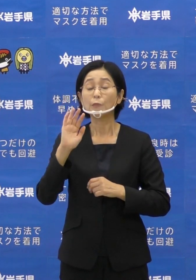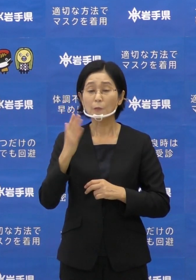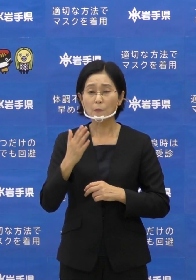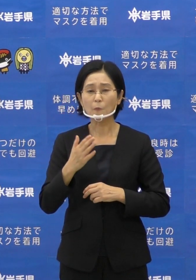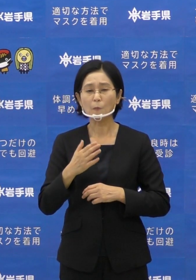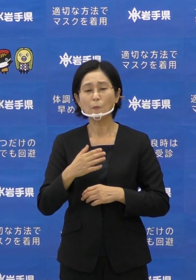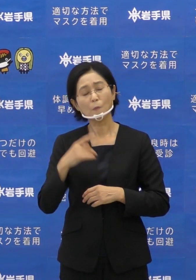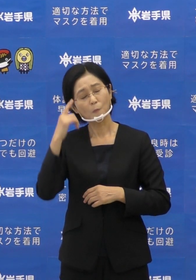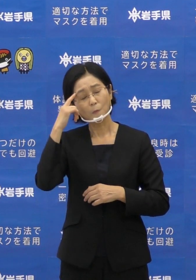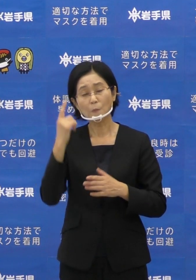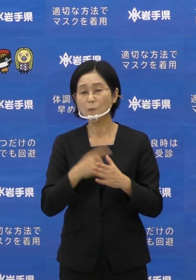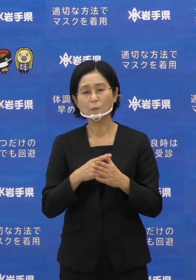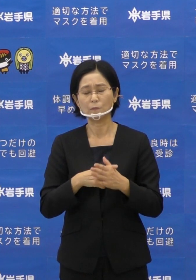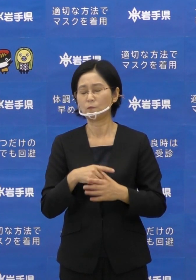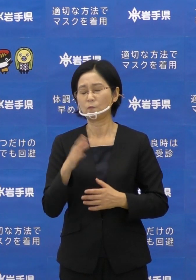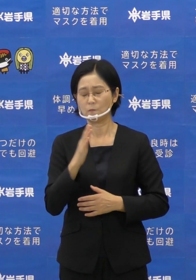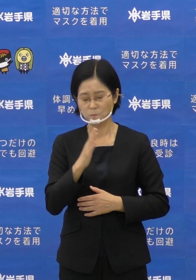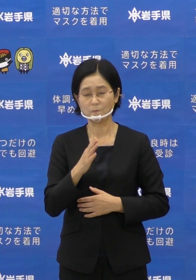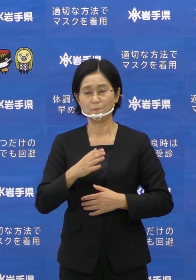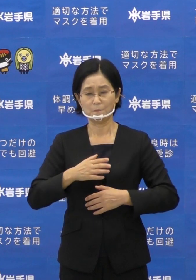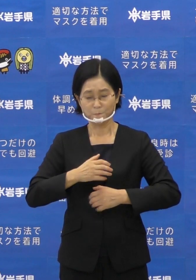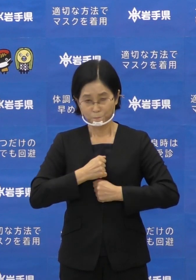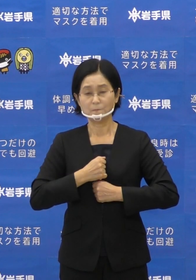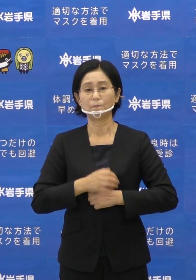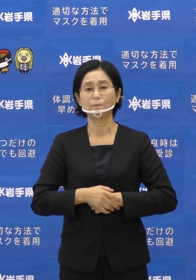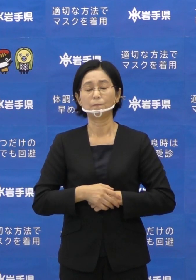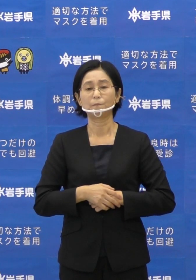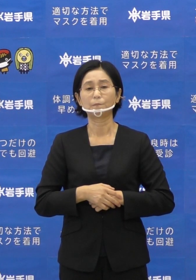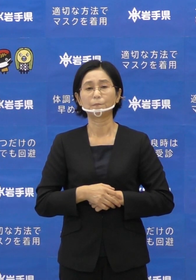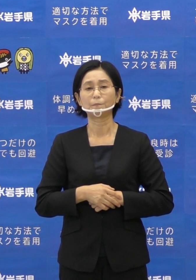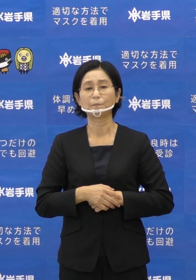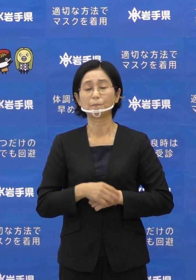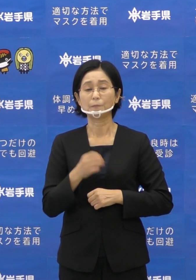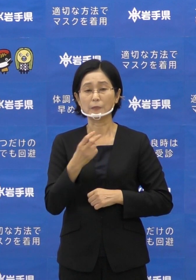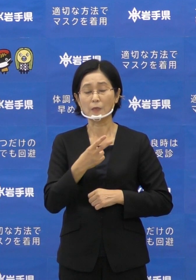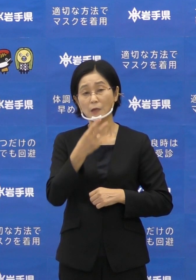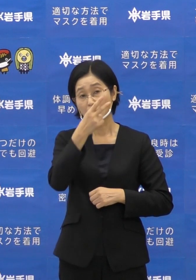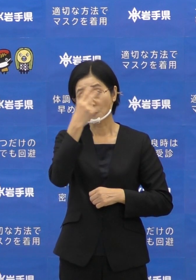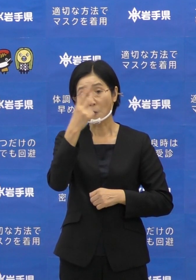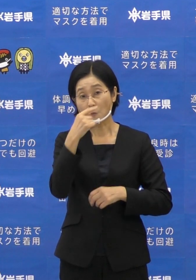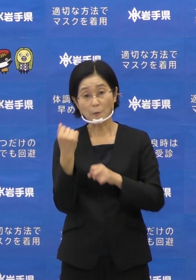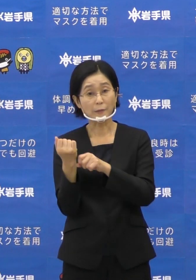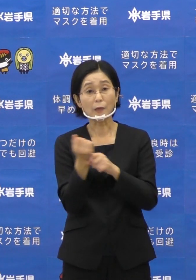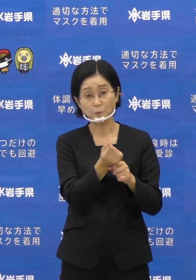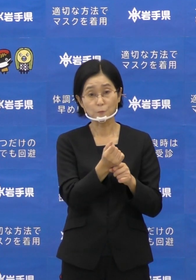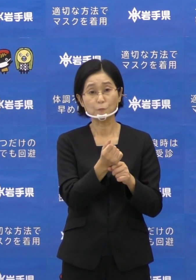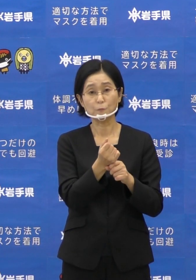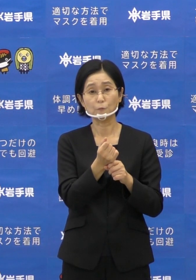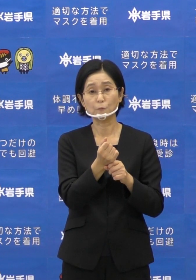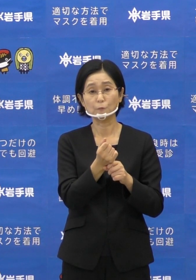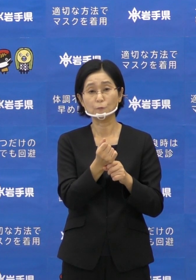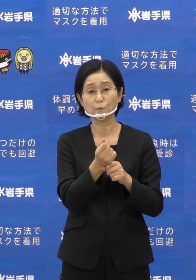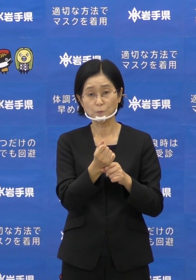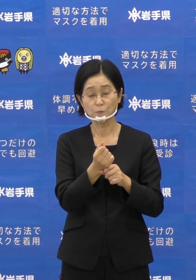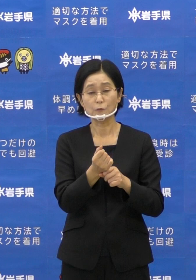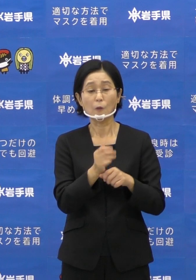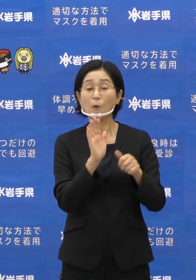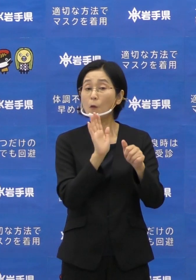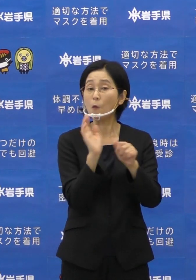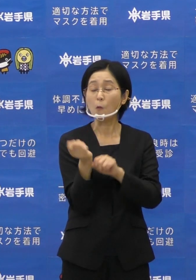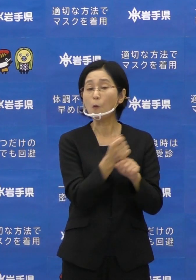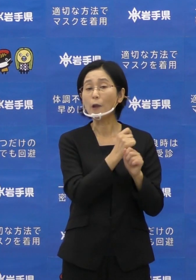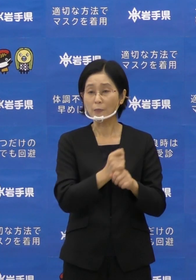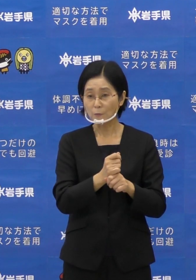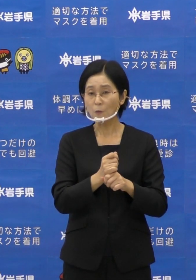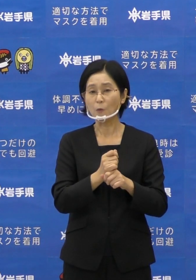ず、そうですね、高校野球の場合、まあ、ブラスバンドは OK とかですね、オリンピ